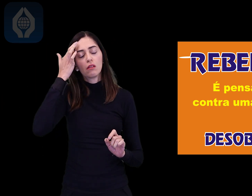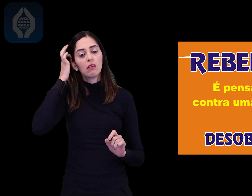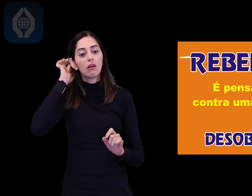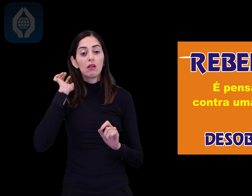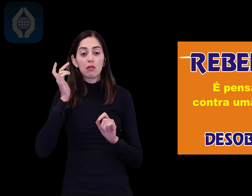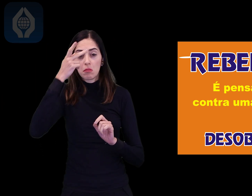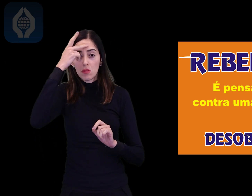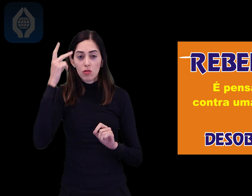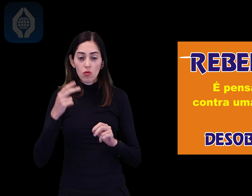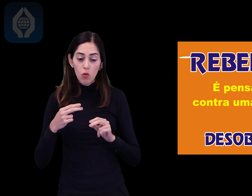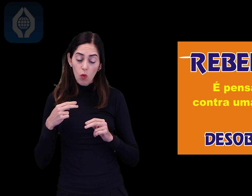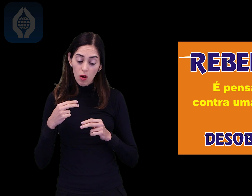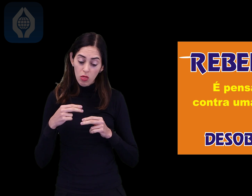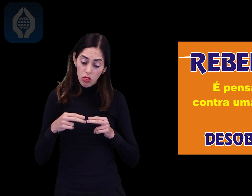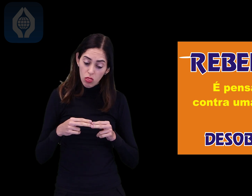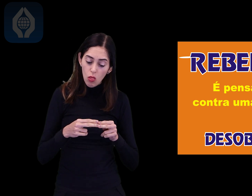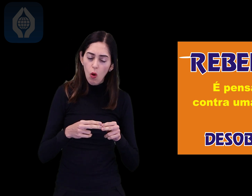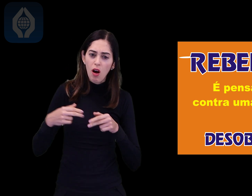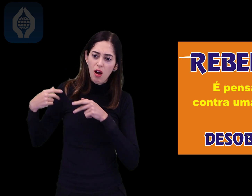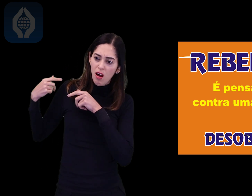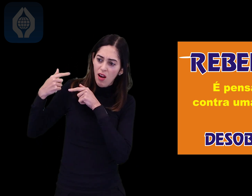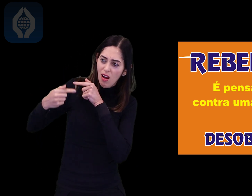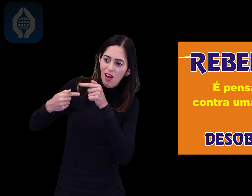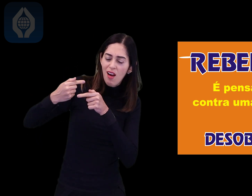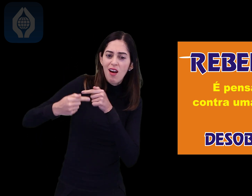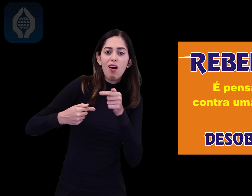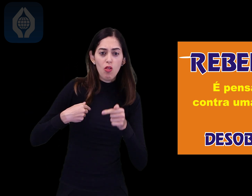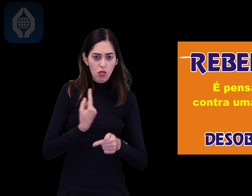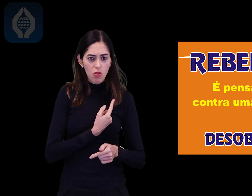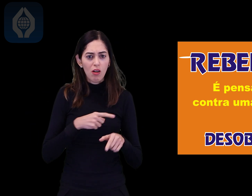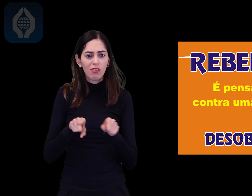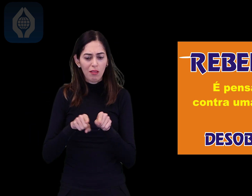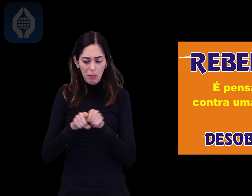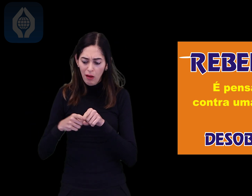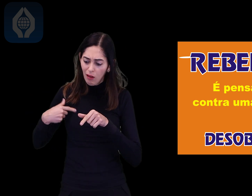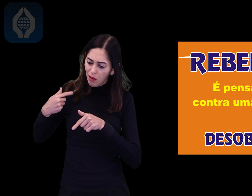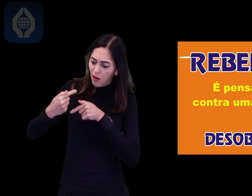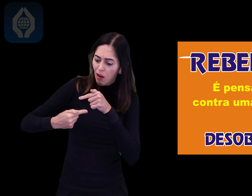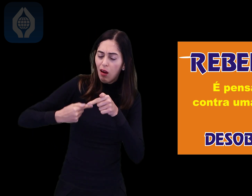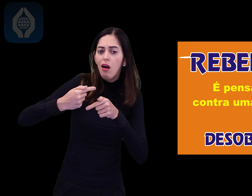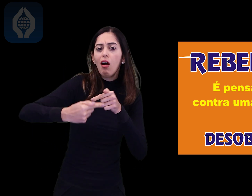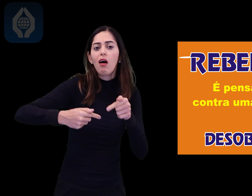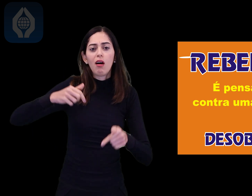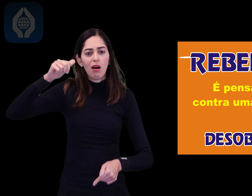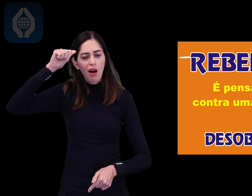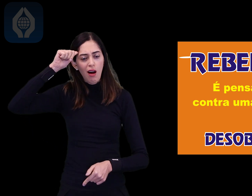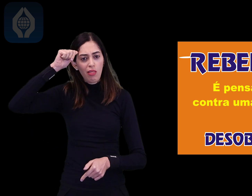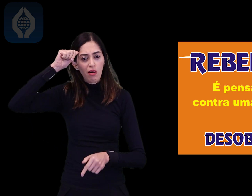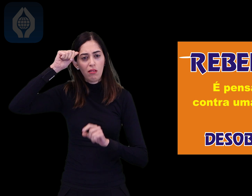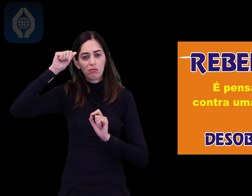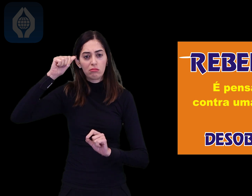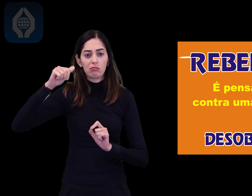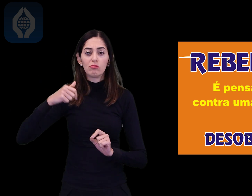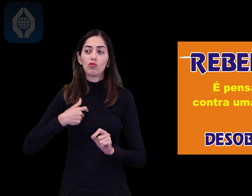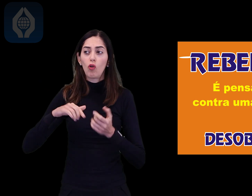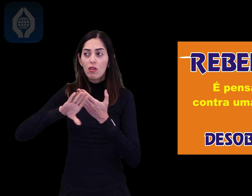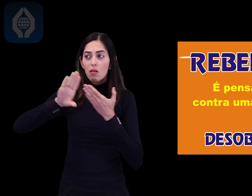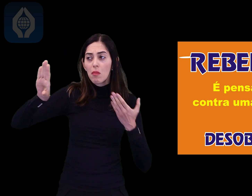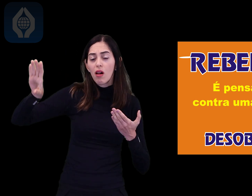Adão, mas todos nós também somos. Nascemos fora do jardim do Éden, separados de Deus. As pessoas também pecam porque